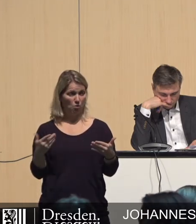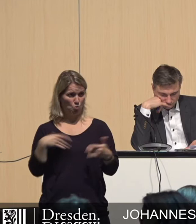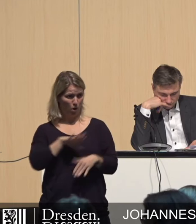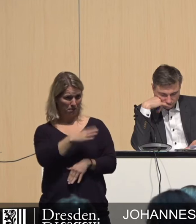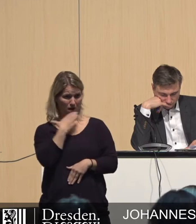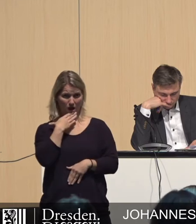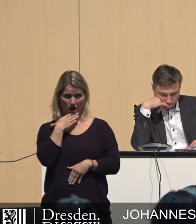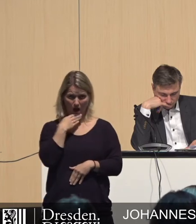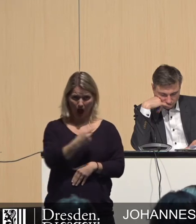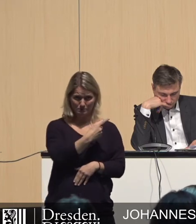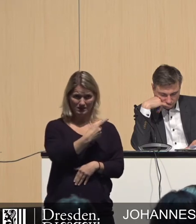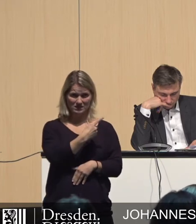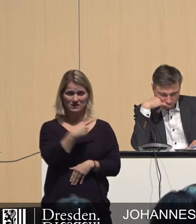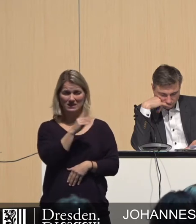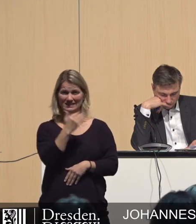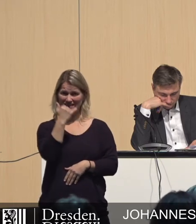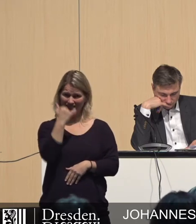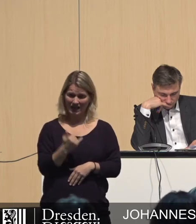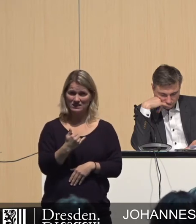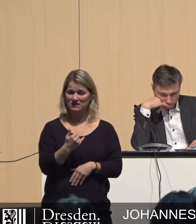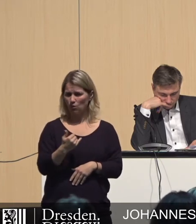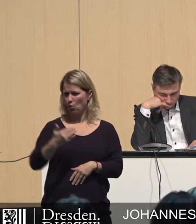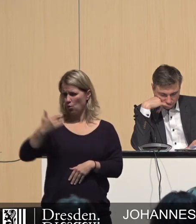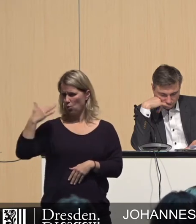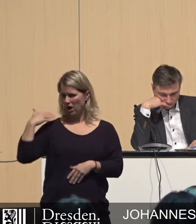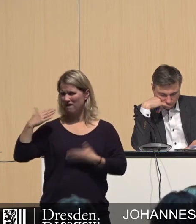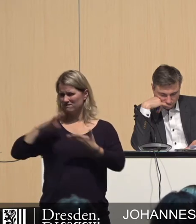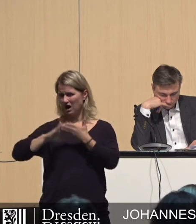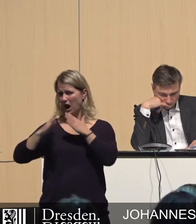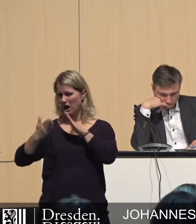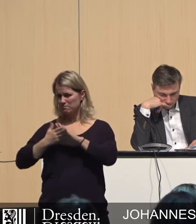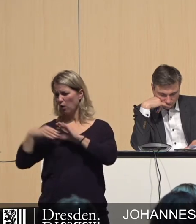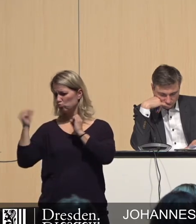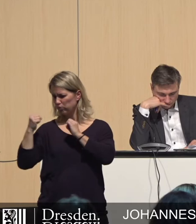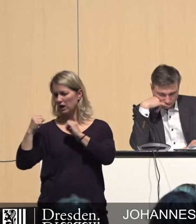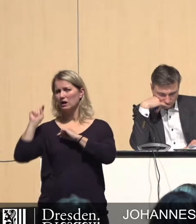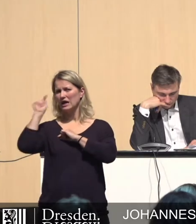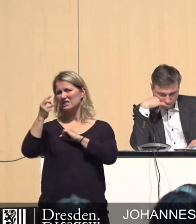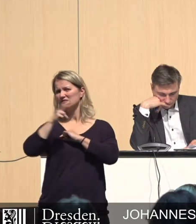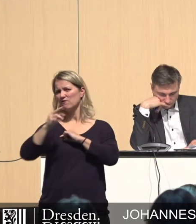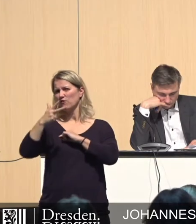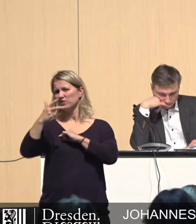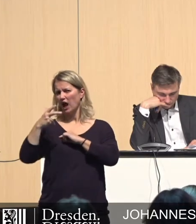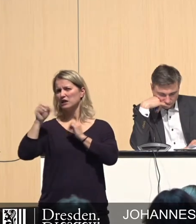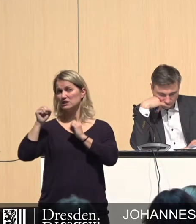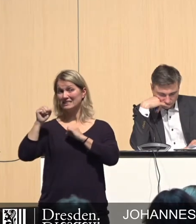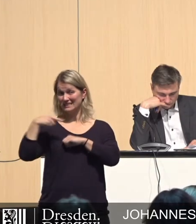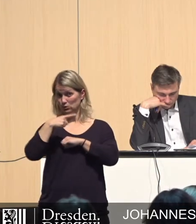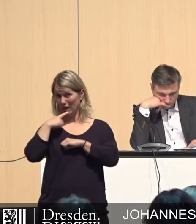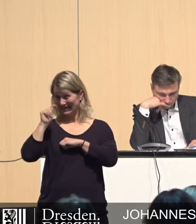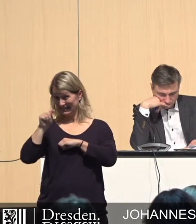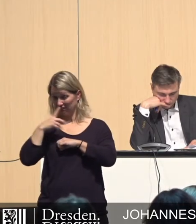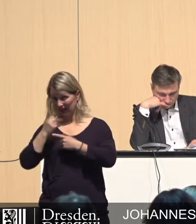der Linken ist, jetzt praktisch die Vereinbarung, die wir getroffen haben, dass wir uns auf 2035 verständigen, hier wieder zurücknehmen